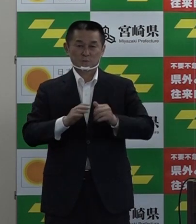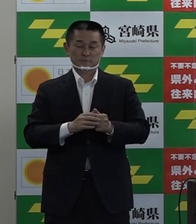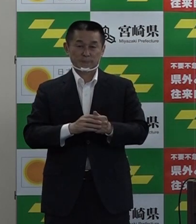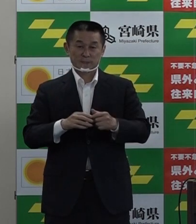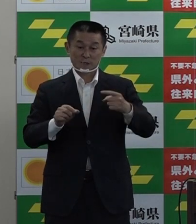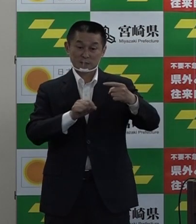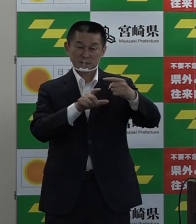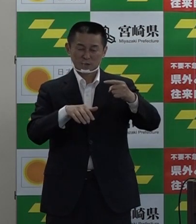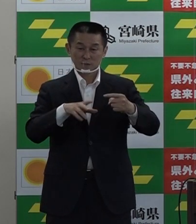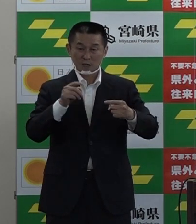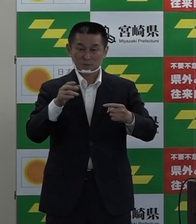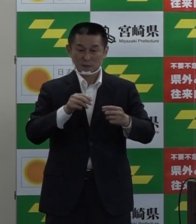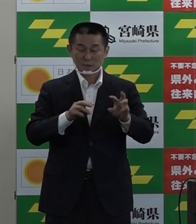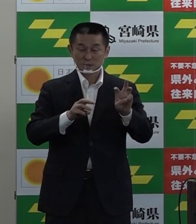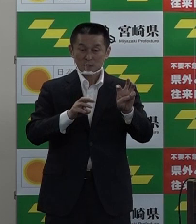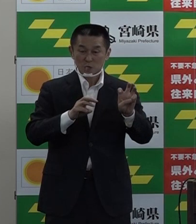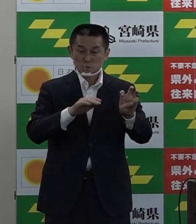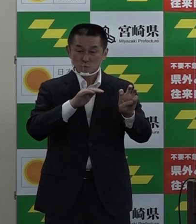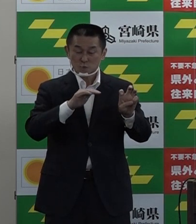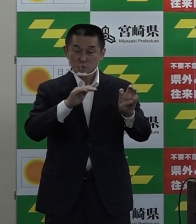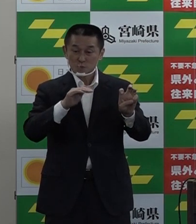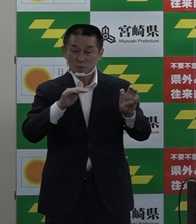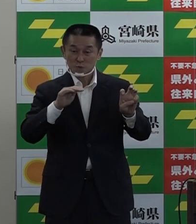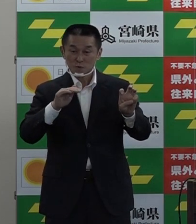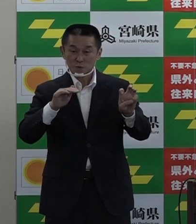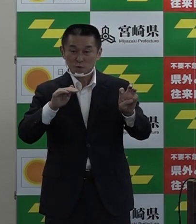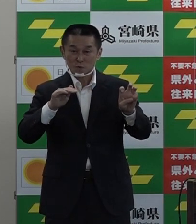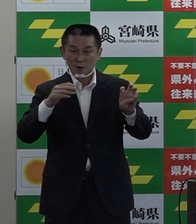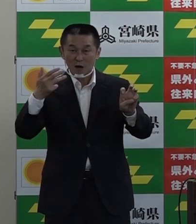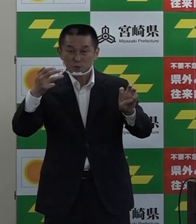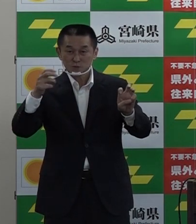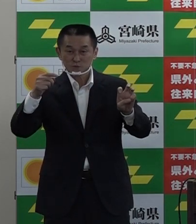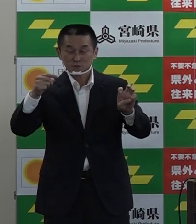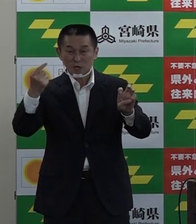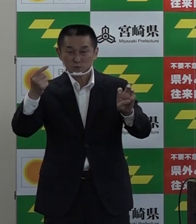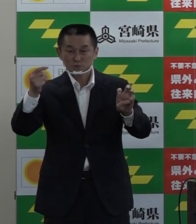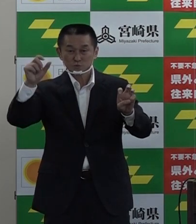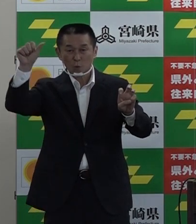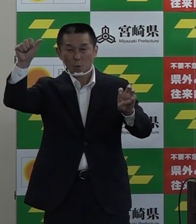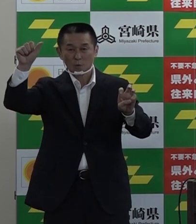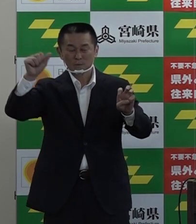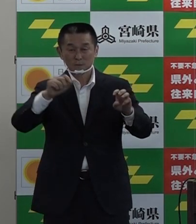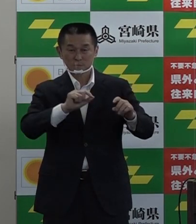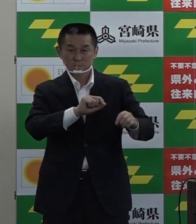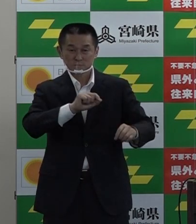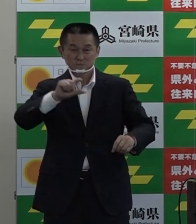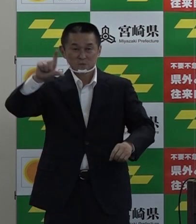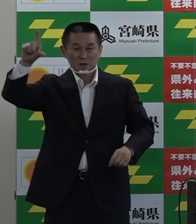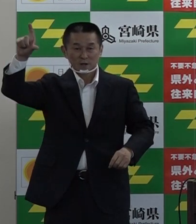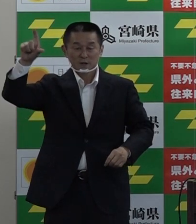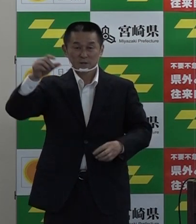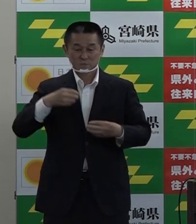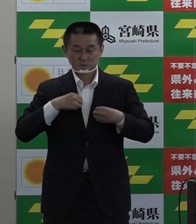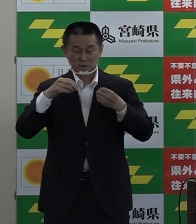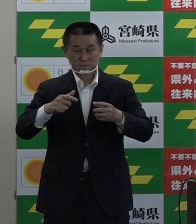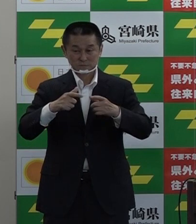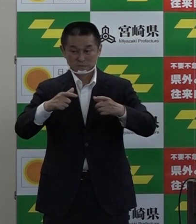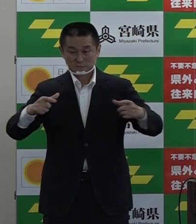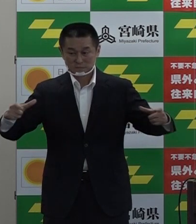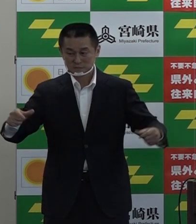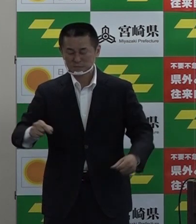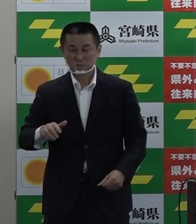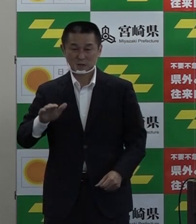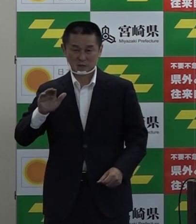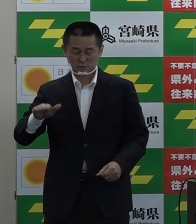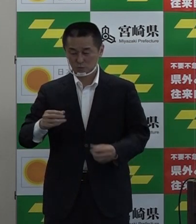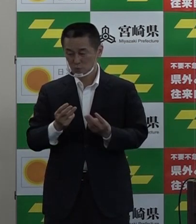1月の初めも30人台というのが続いて、いきなり80人、105人という 感染者が確認をされたところであります